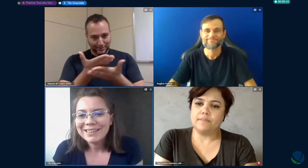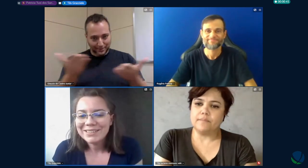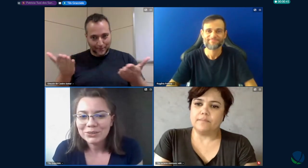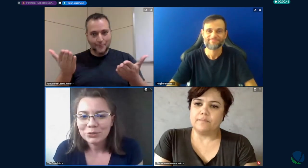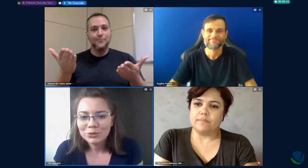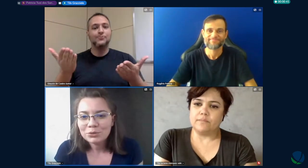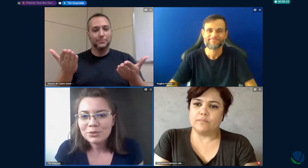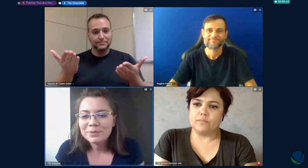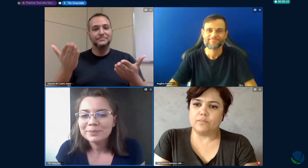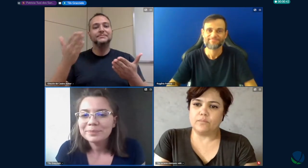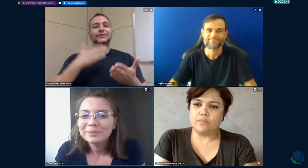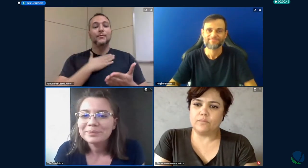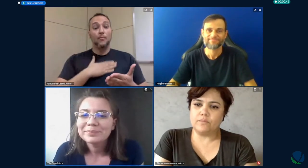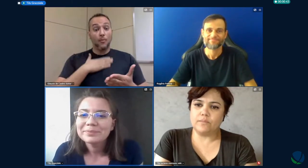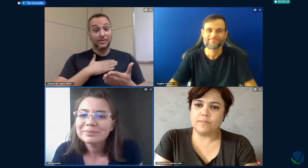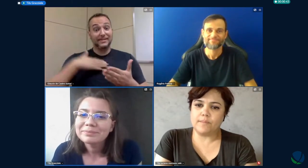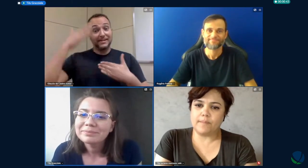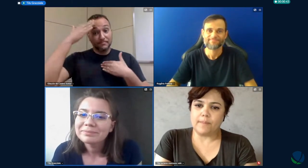Boa tarde a todos.